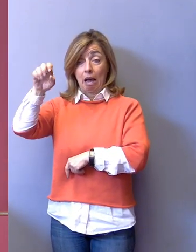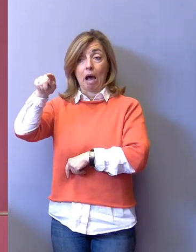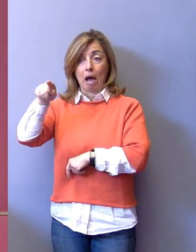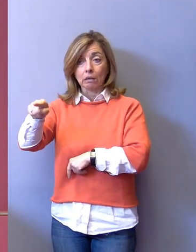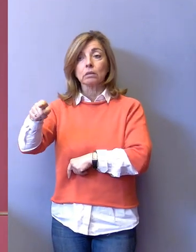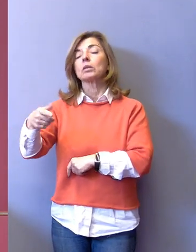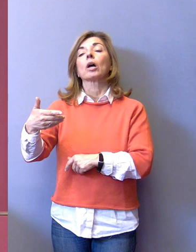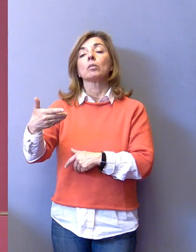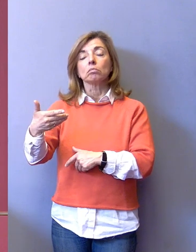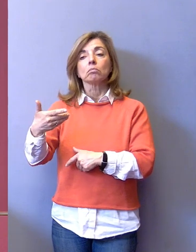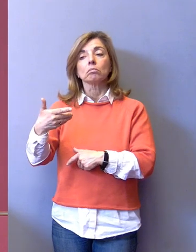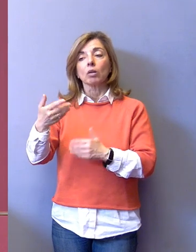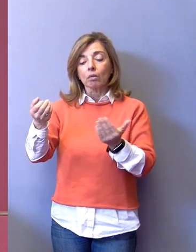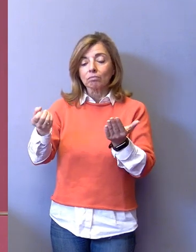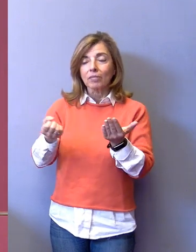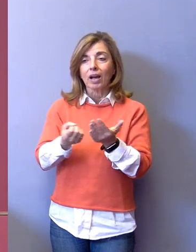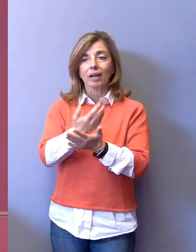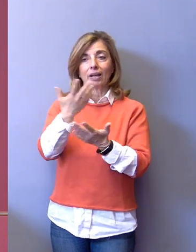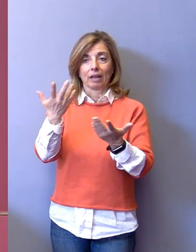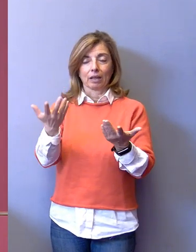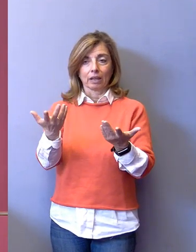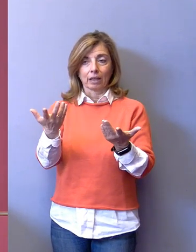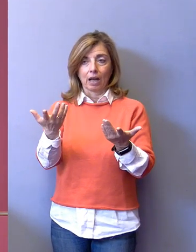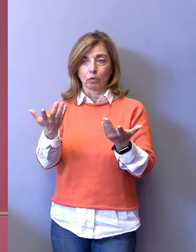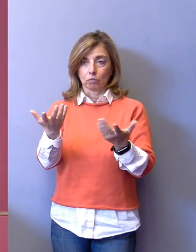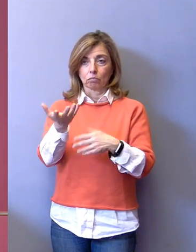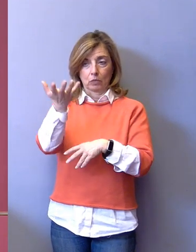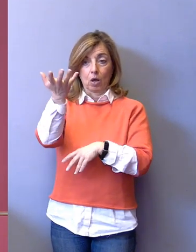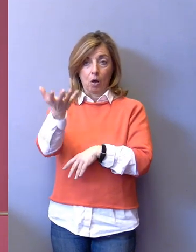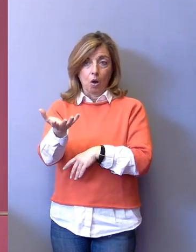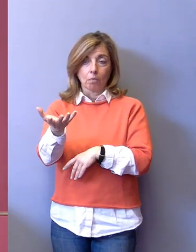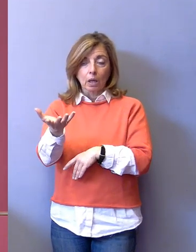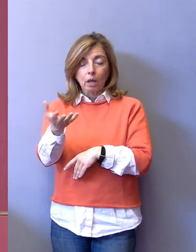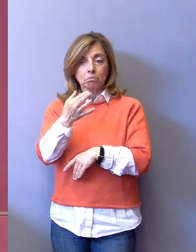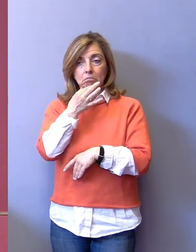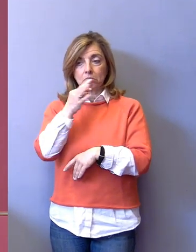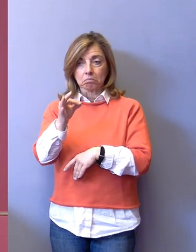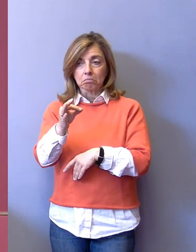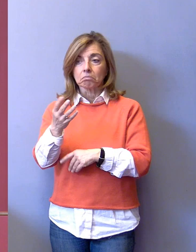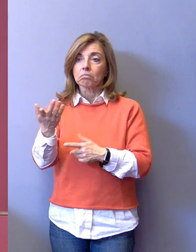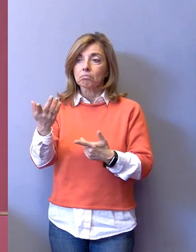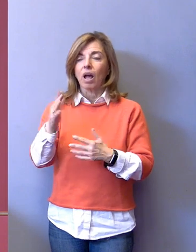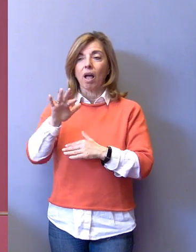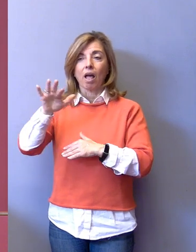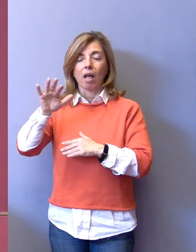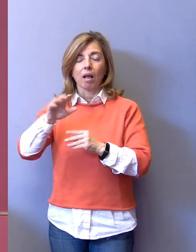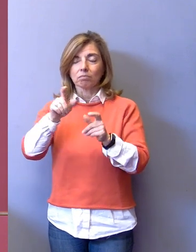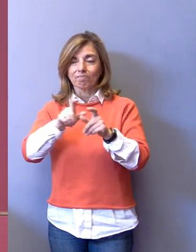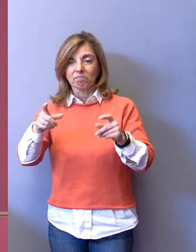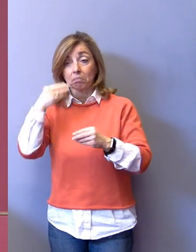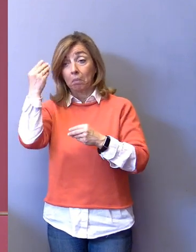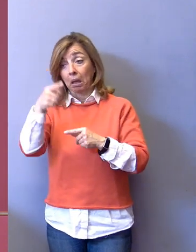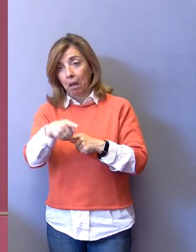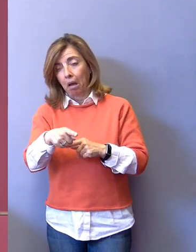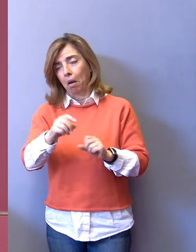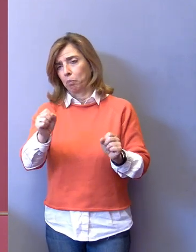un'impresa che onestamente in pochi confidavano che si sarebbe potuta conseguire Tra l'altro In tempi